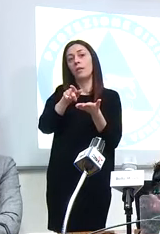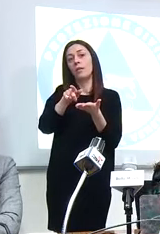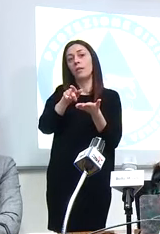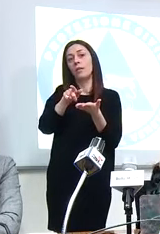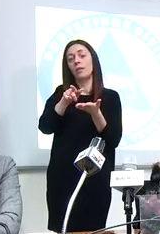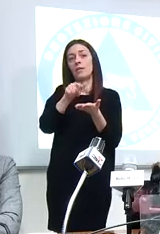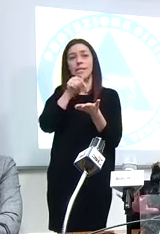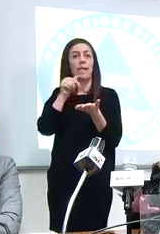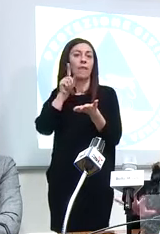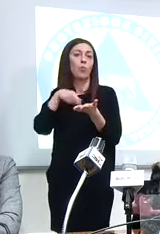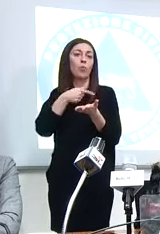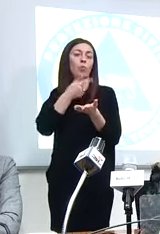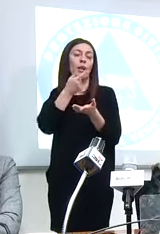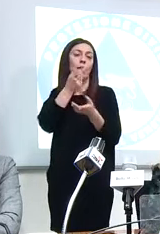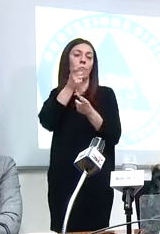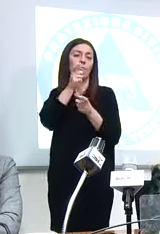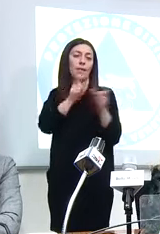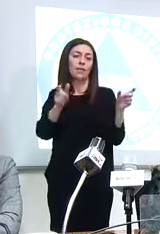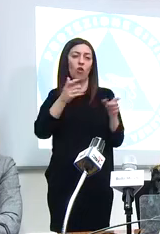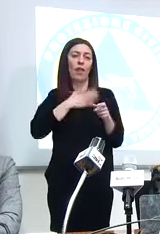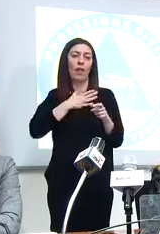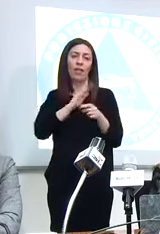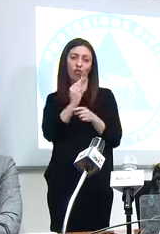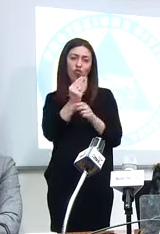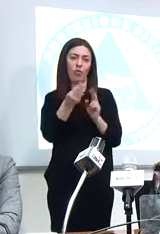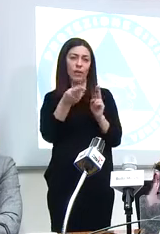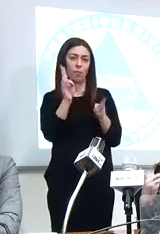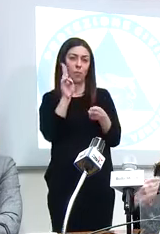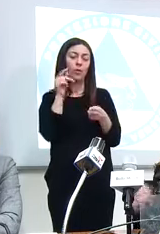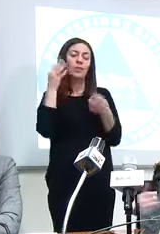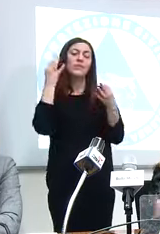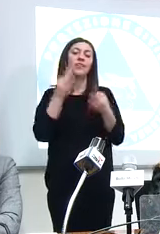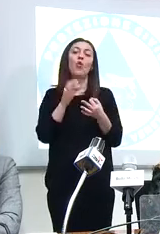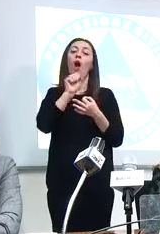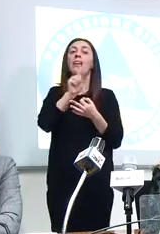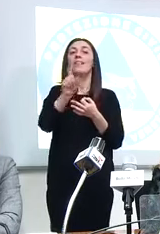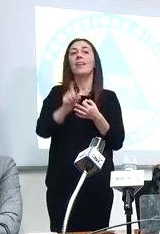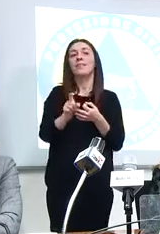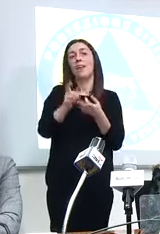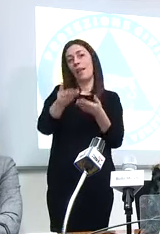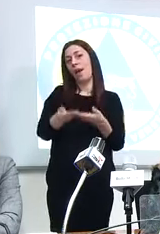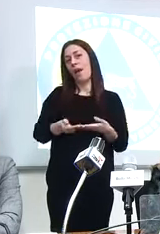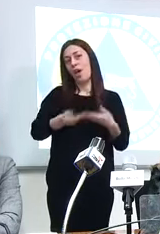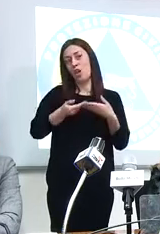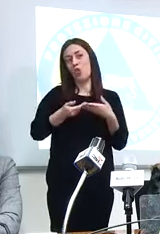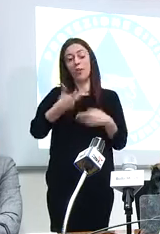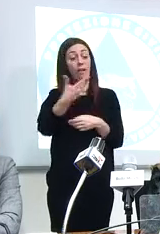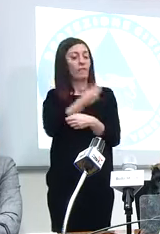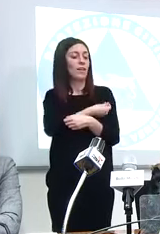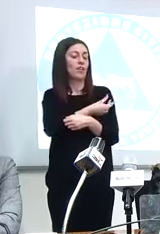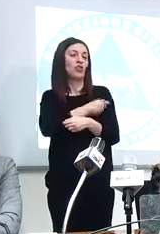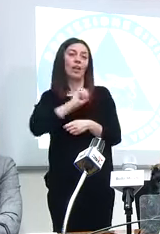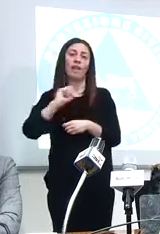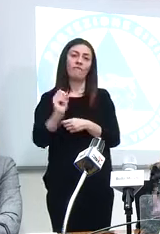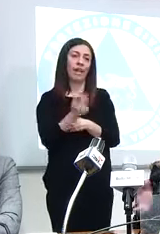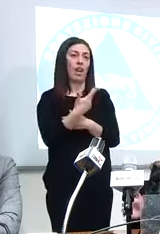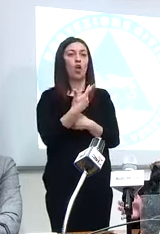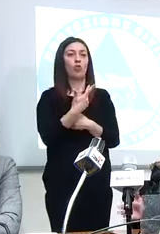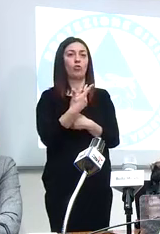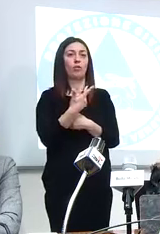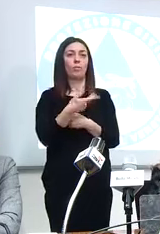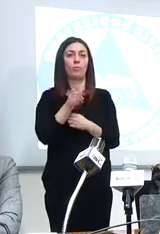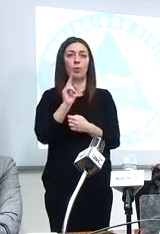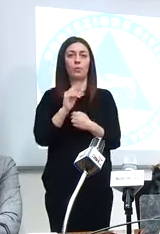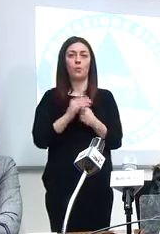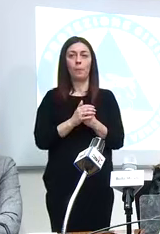più giovane, sarebbe il vaccino che ci aiuterebbe a vaccinare velocemente anche la popolazione generale che